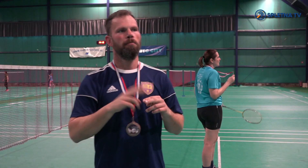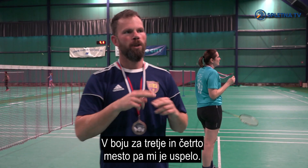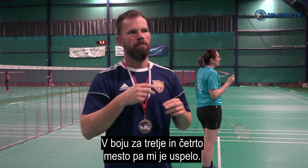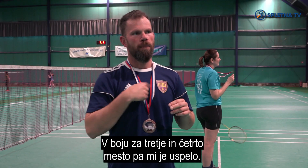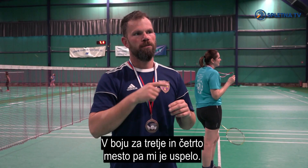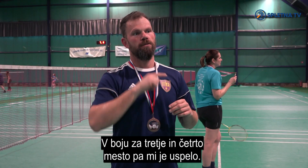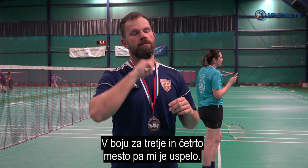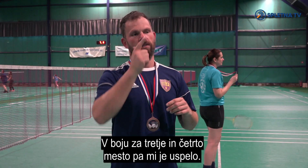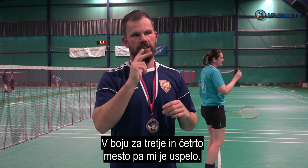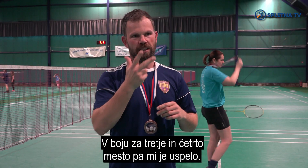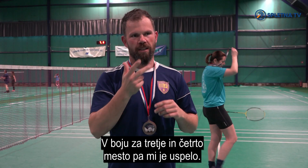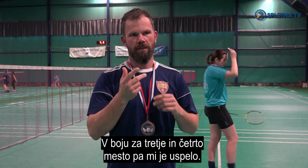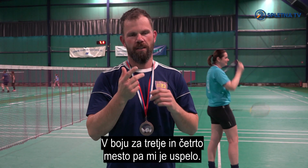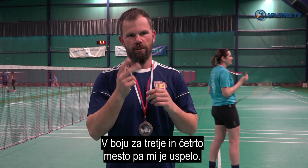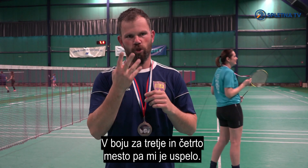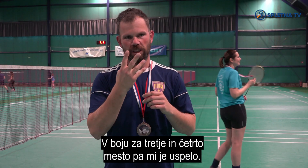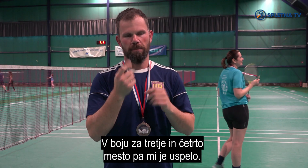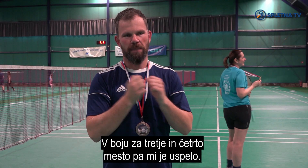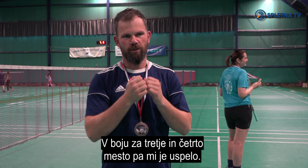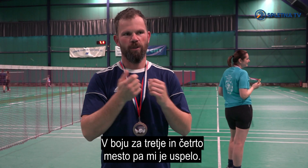in 4. mesto pa mi je uspelo.